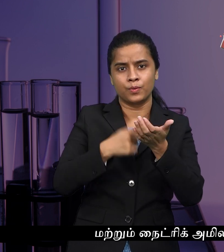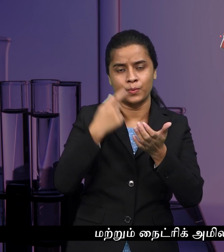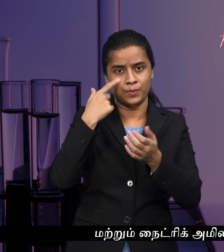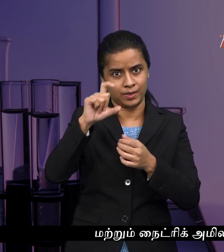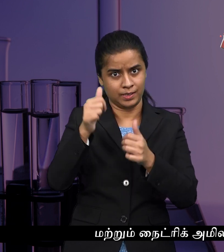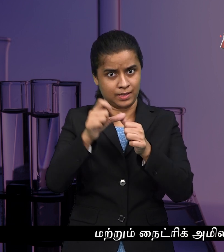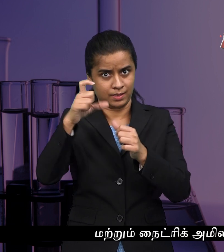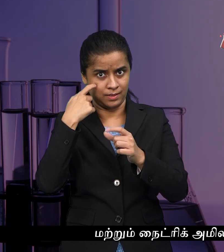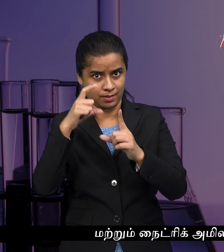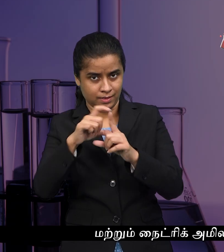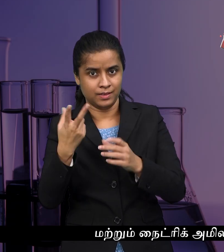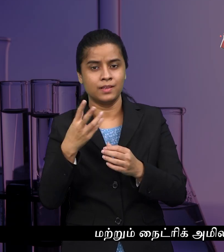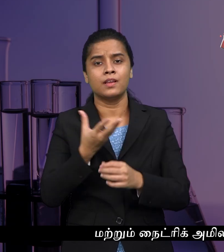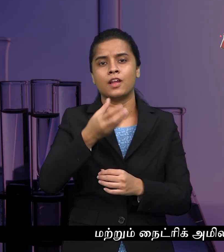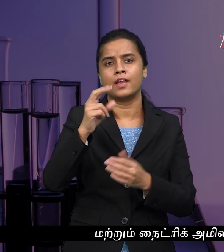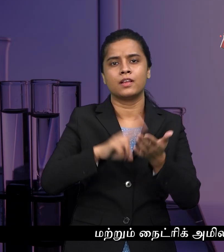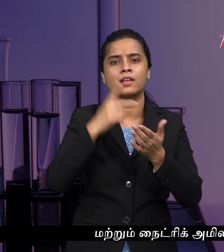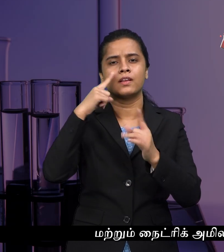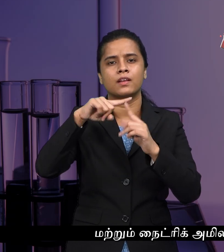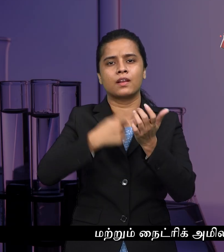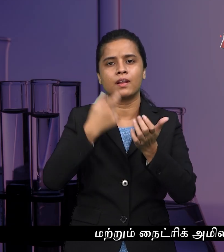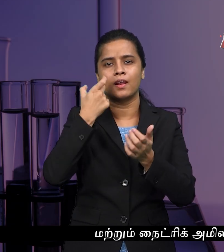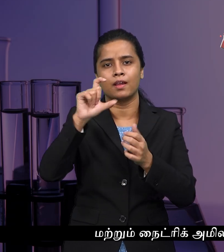மற்றும் நைட்ரிக் அமிலம் மழை நீருடன் இணைந்ததாகும்.